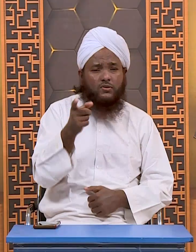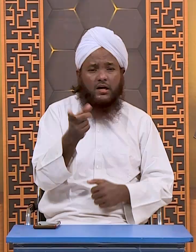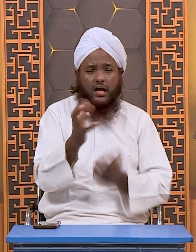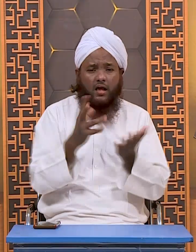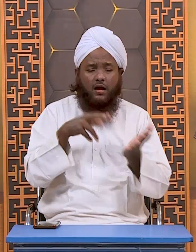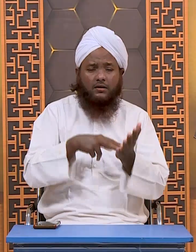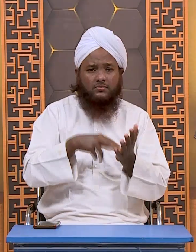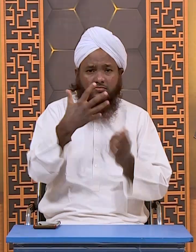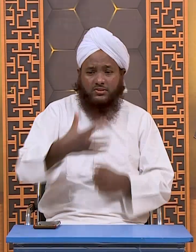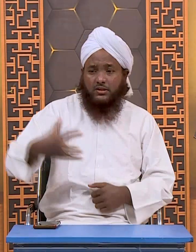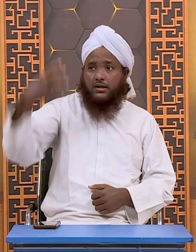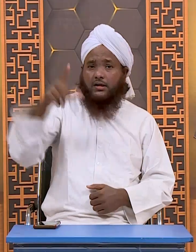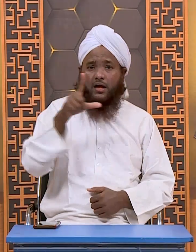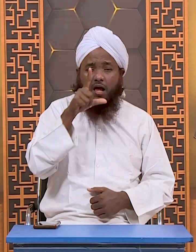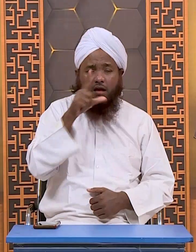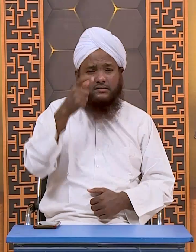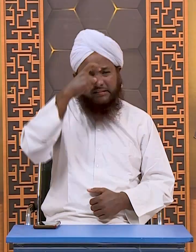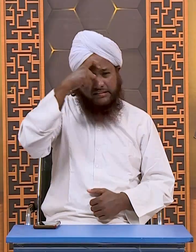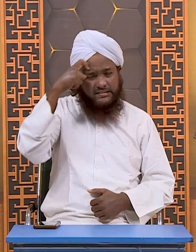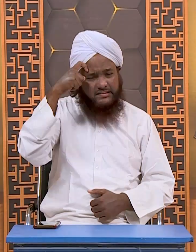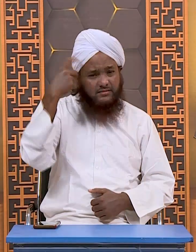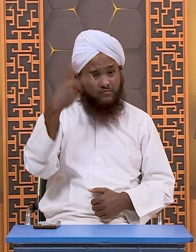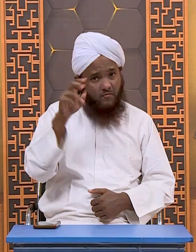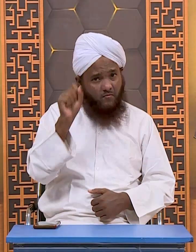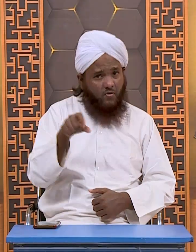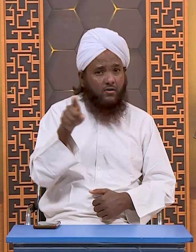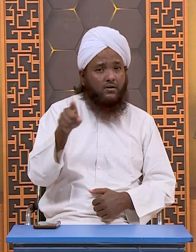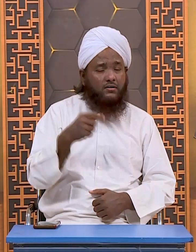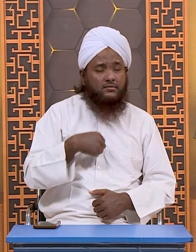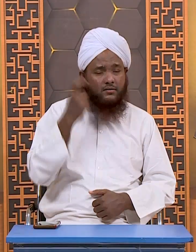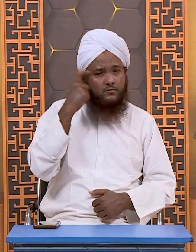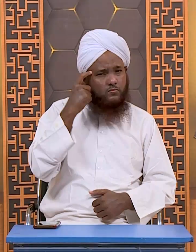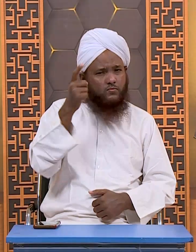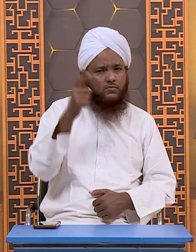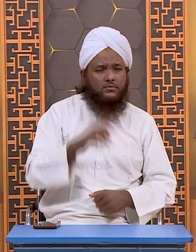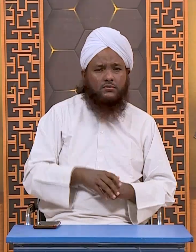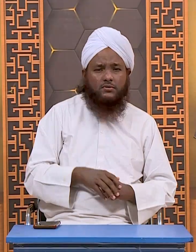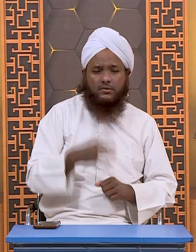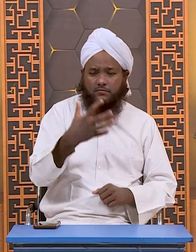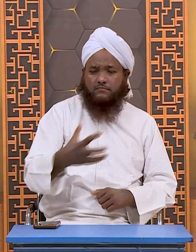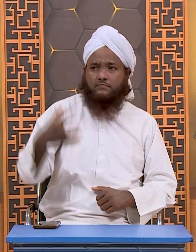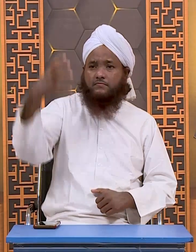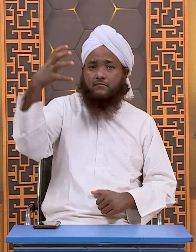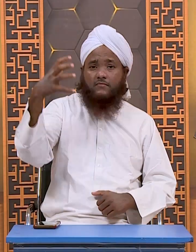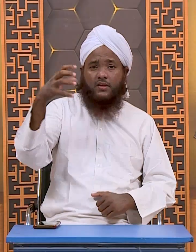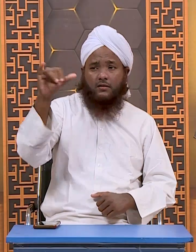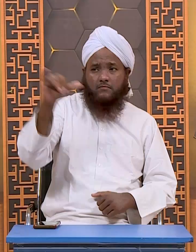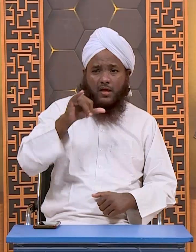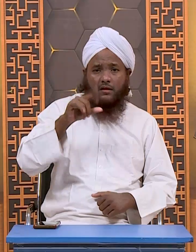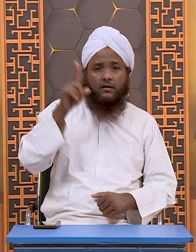لائیں، قیامت کا ہولناک دن اپنے ذہن میں لائیں. اللہ اکبر. وہ سورج جو 1 میل پر سیدھے رخ کے ساتھ آگ